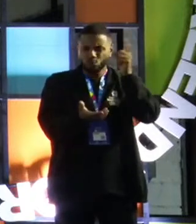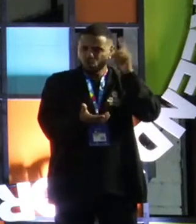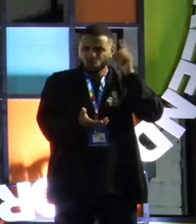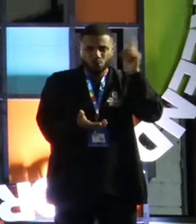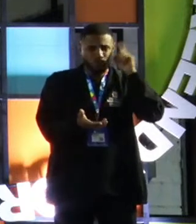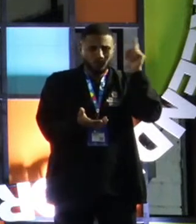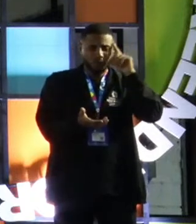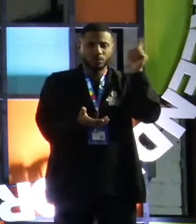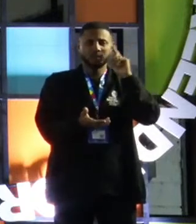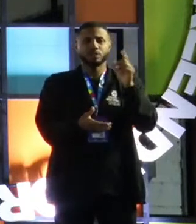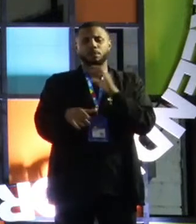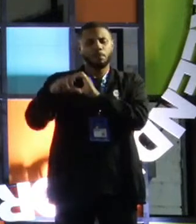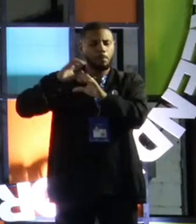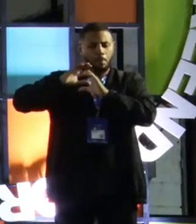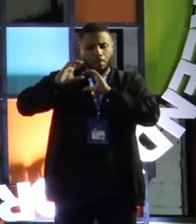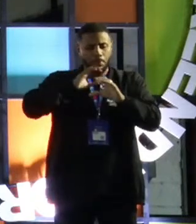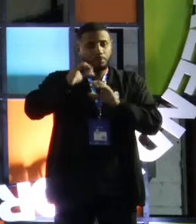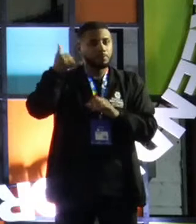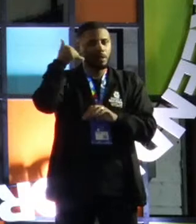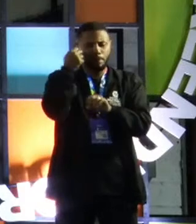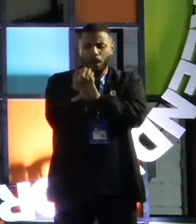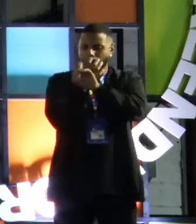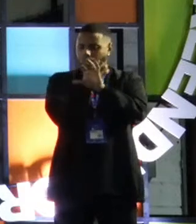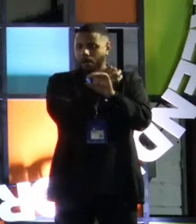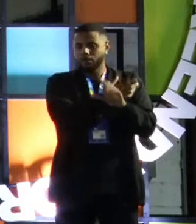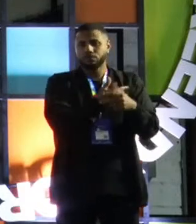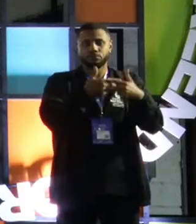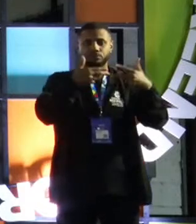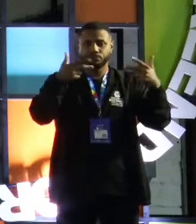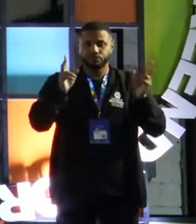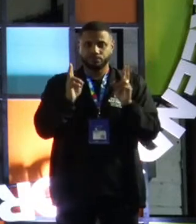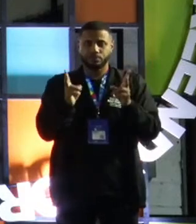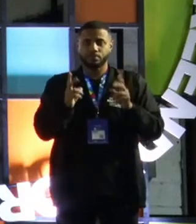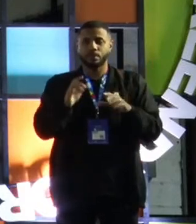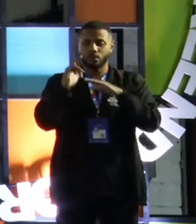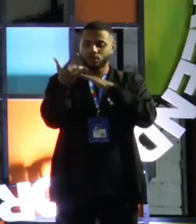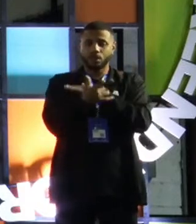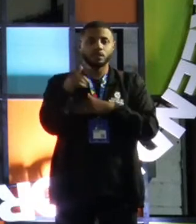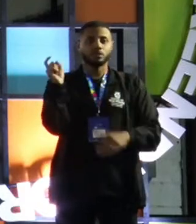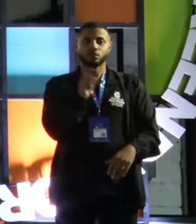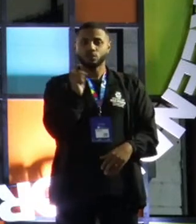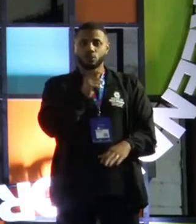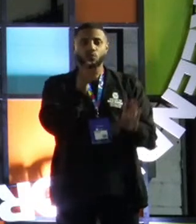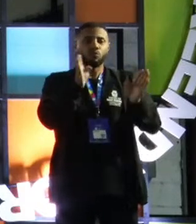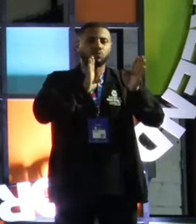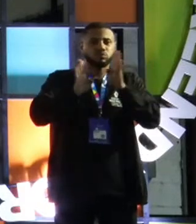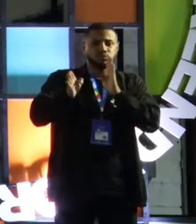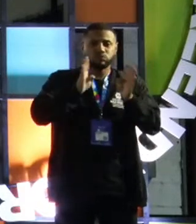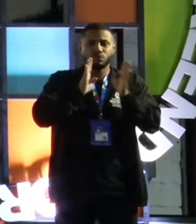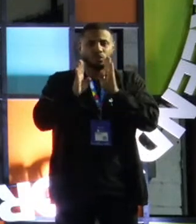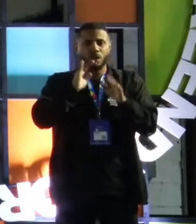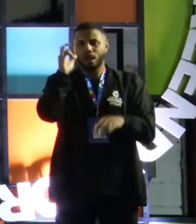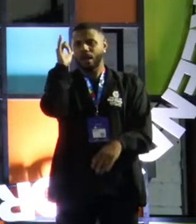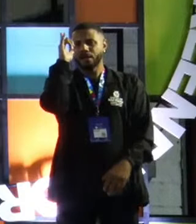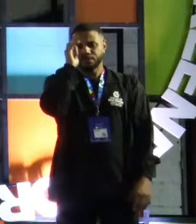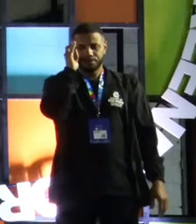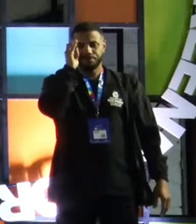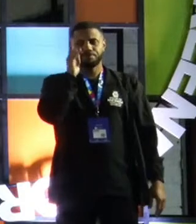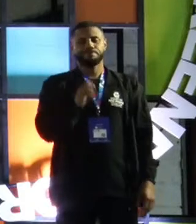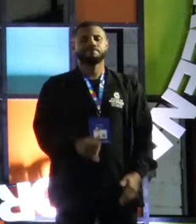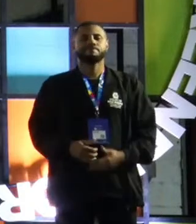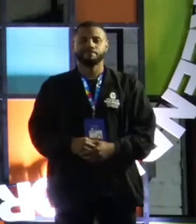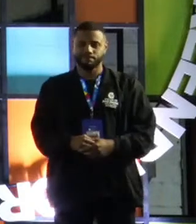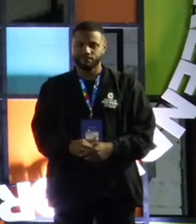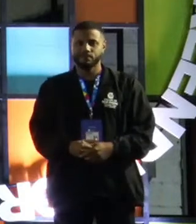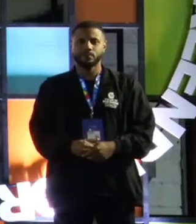22,37% desses conteúdos consumidos eles estão nas redes sociais, TikTok, Facebook e Instagram. É